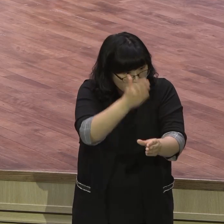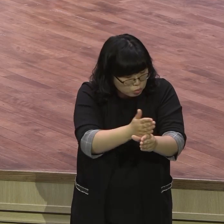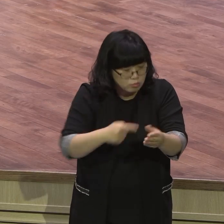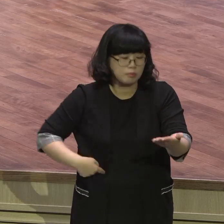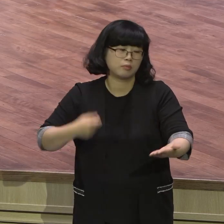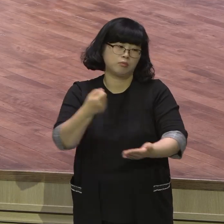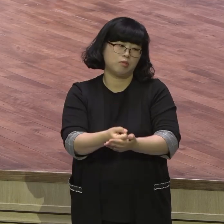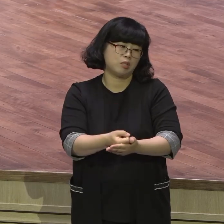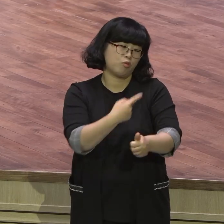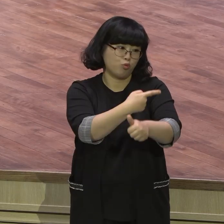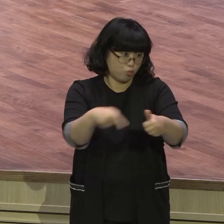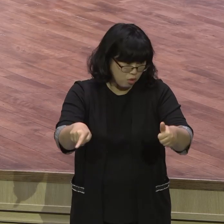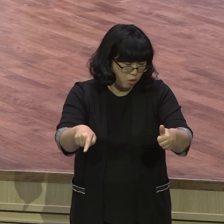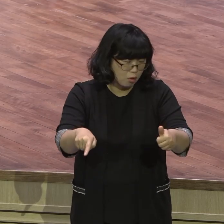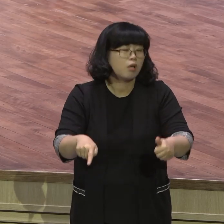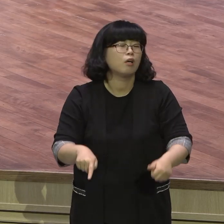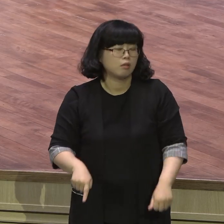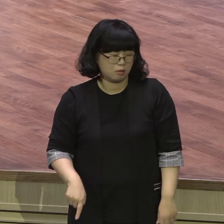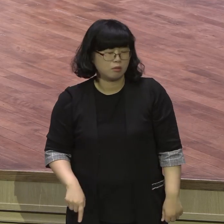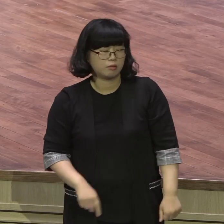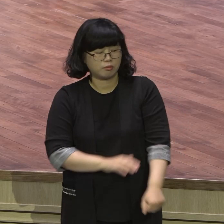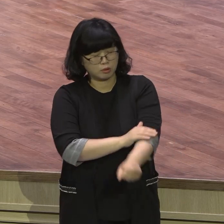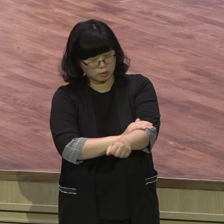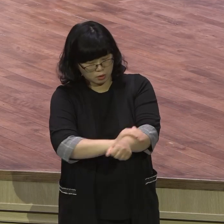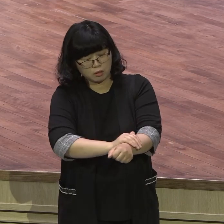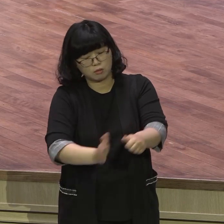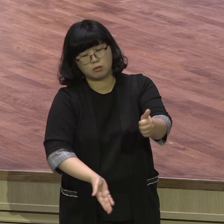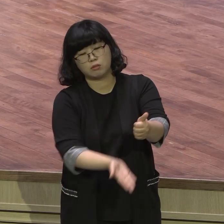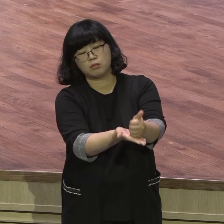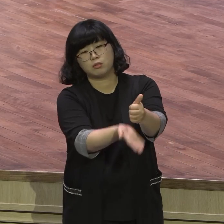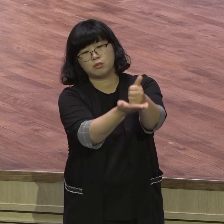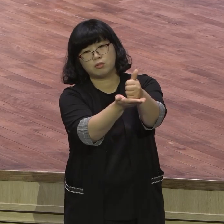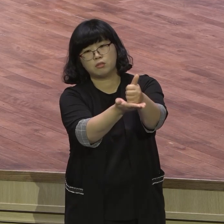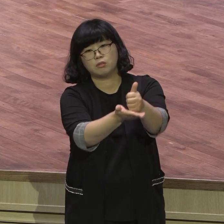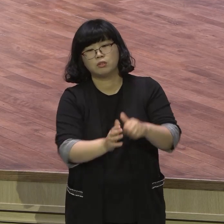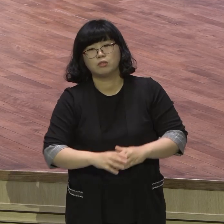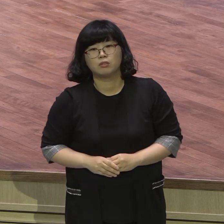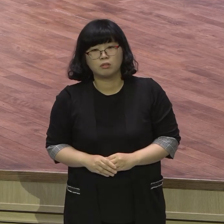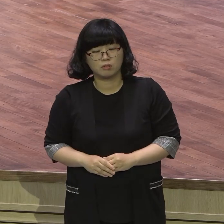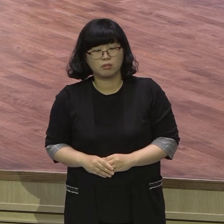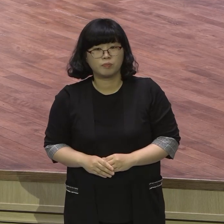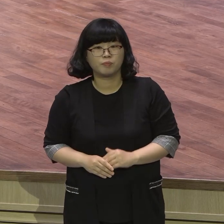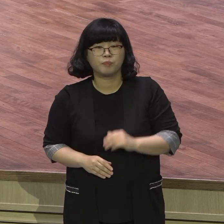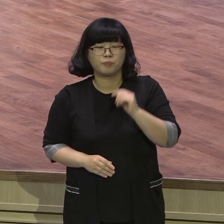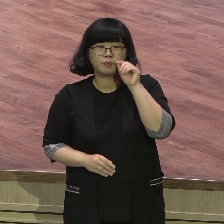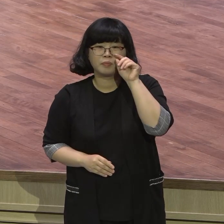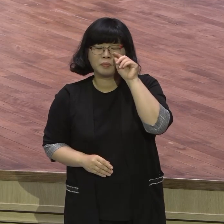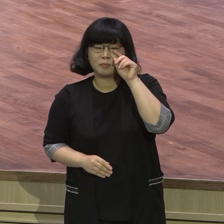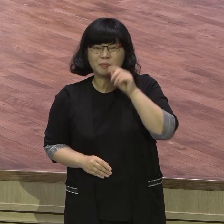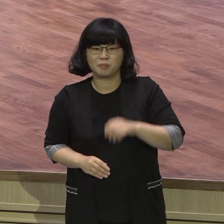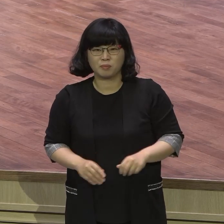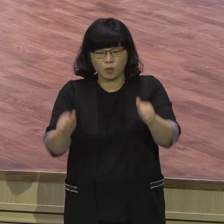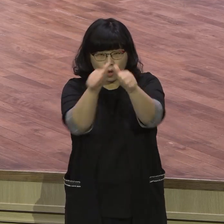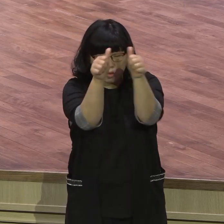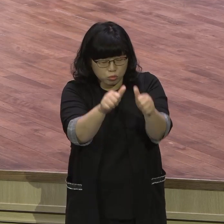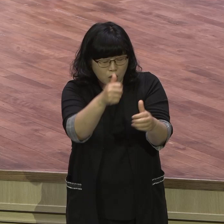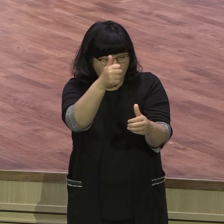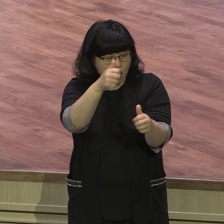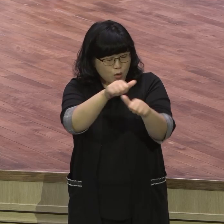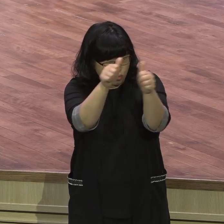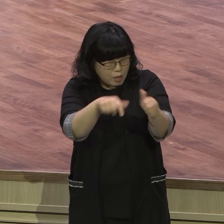얼마나 아팠겠어요 형제를 심지어 부모를 우상 숭배를 빠졌다고